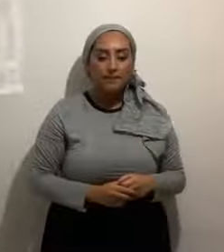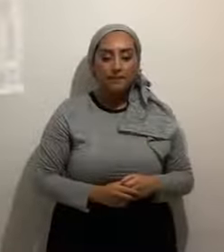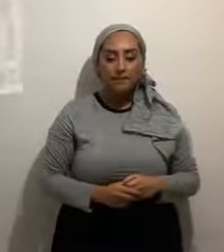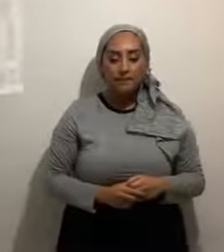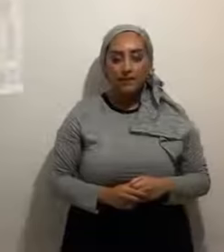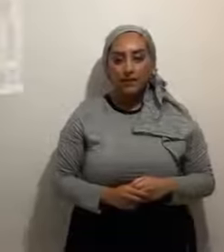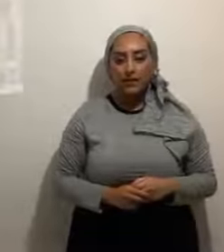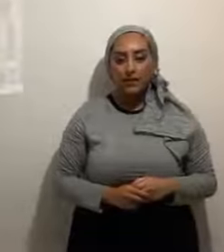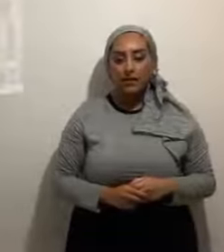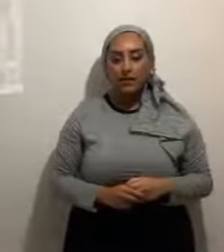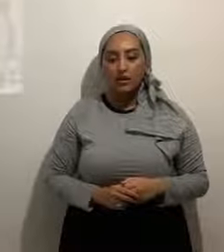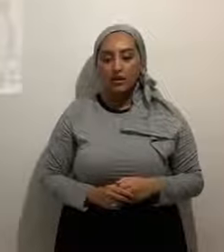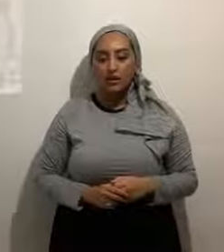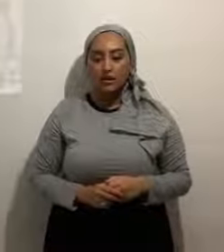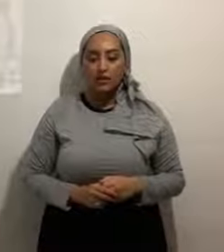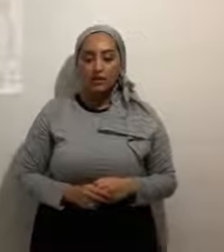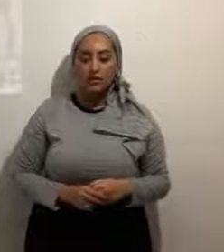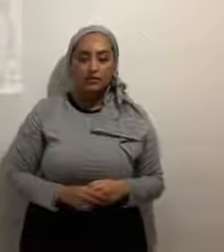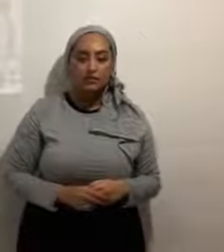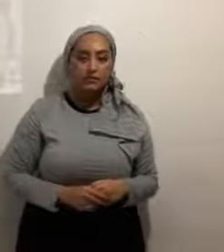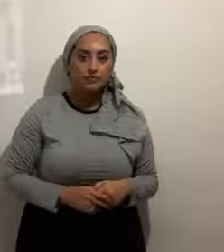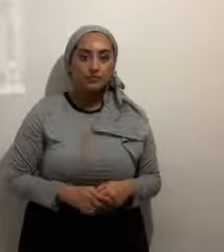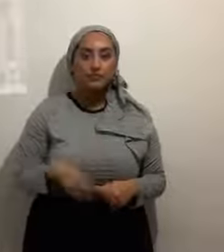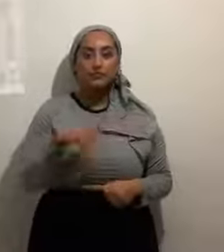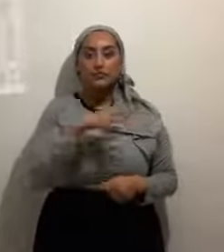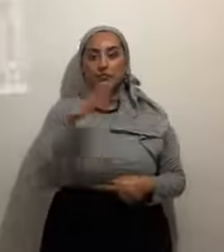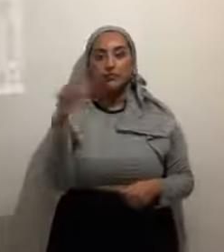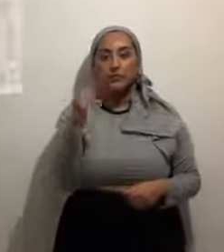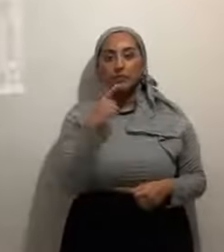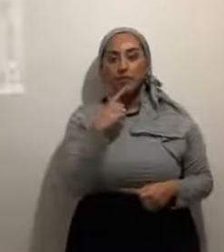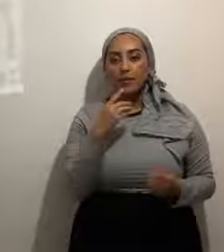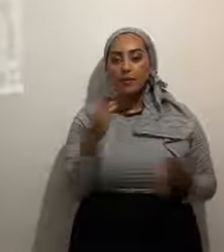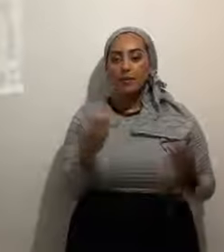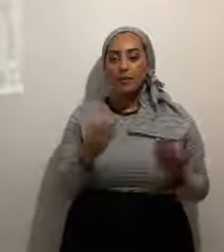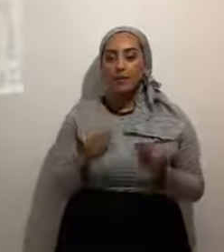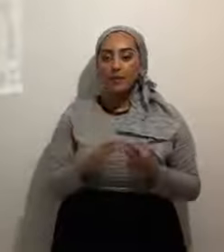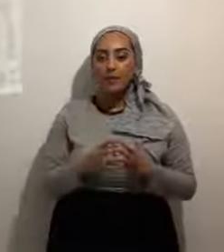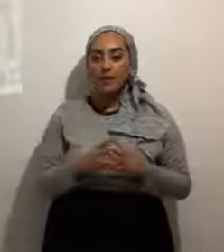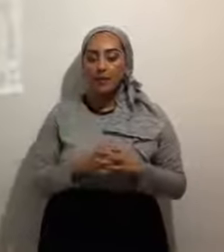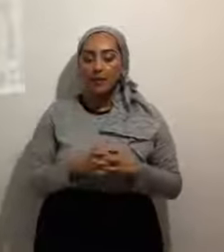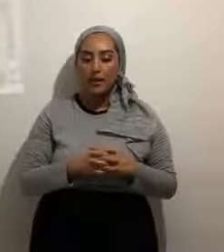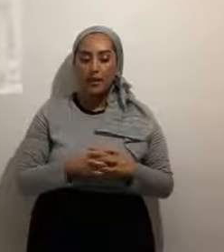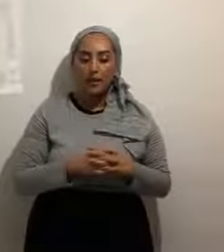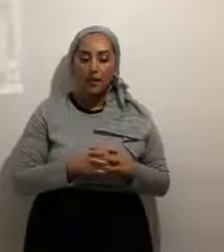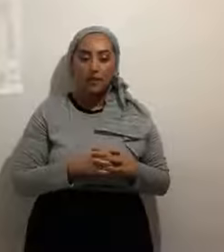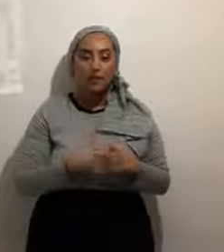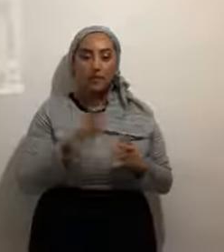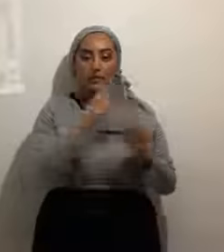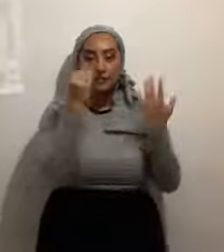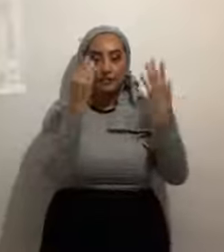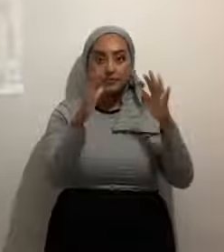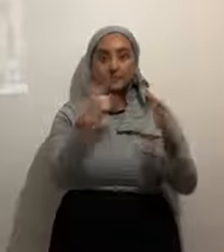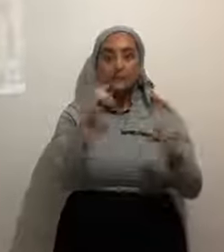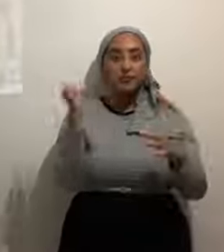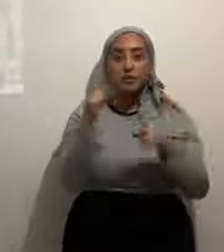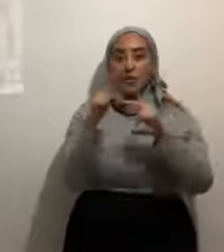¿Sí? Y bueno, dice aquí, y luego dice, y todos los que le tocaban